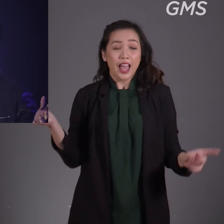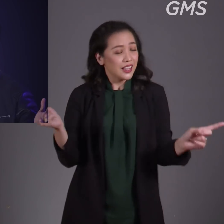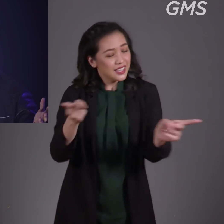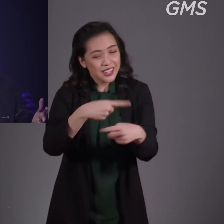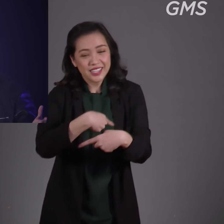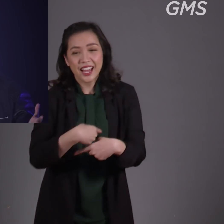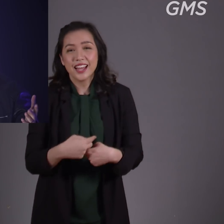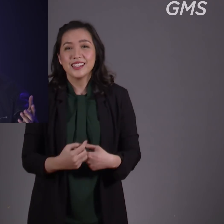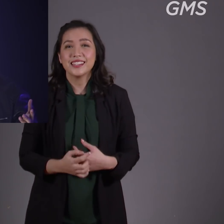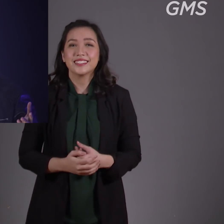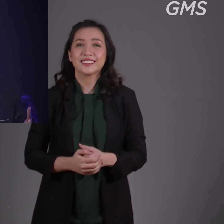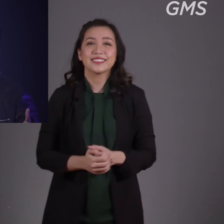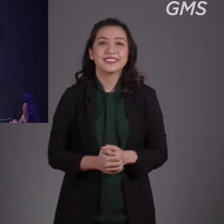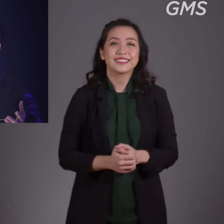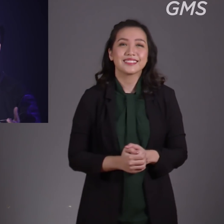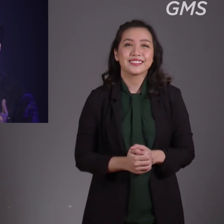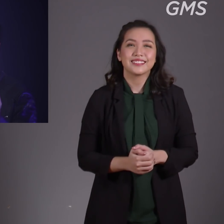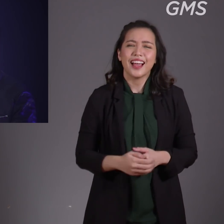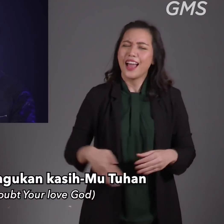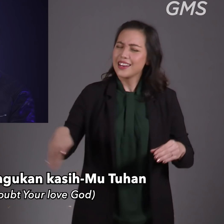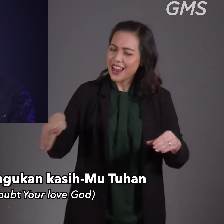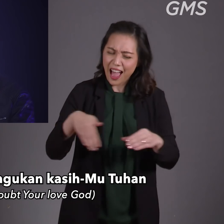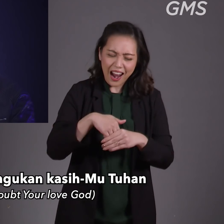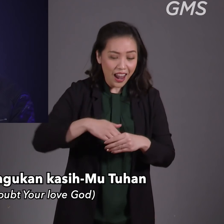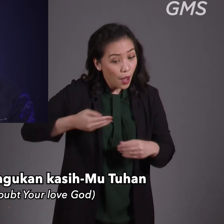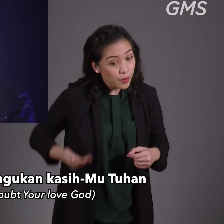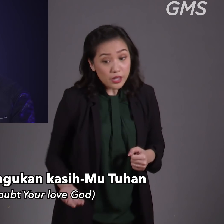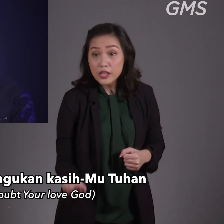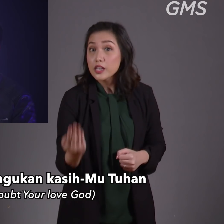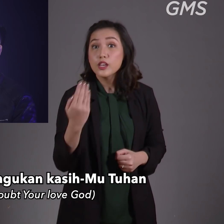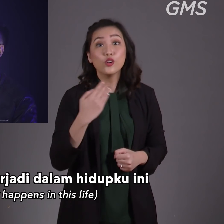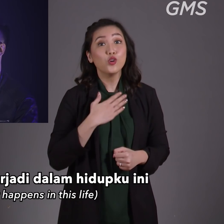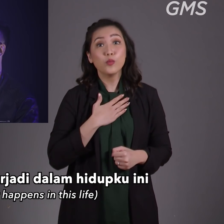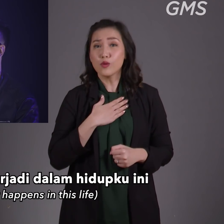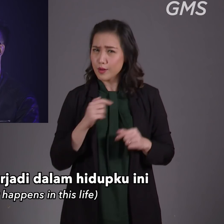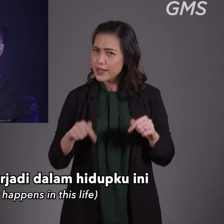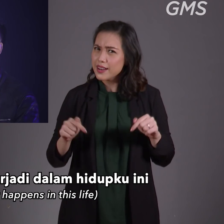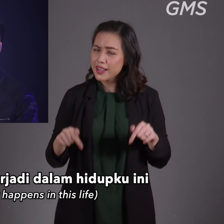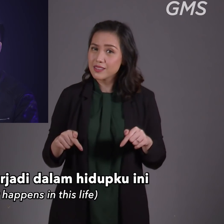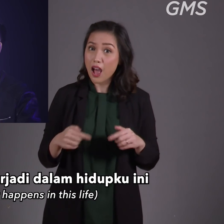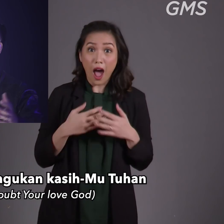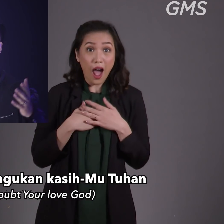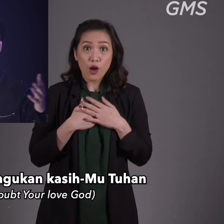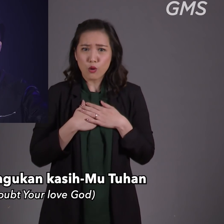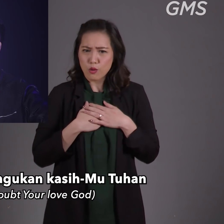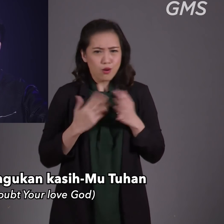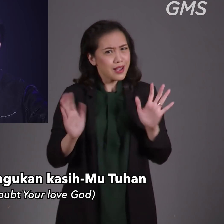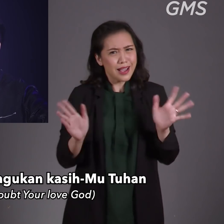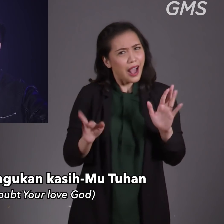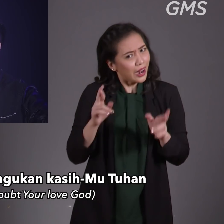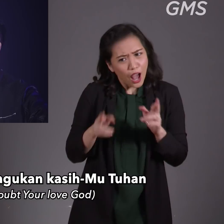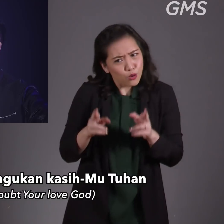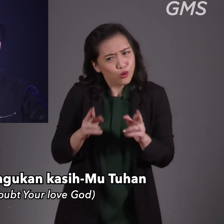Apapun yang terjadi dalam hidupku ini,